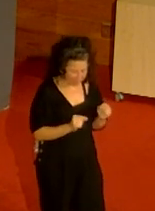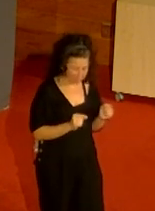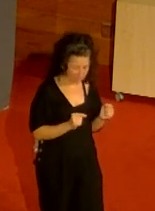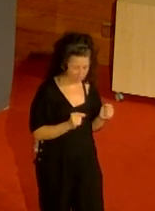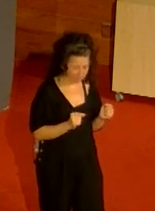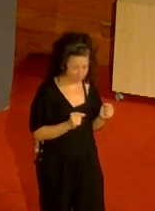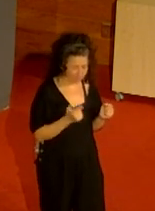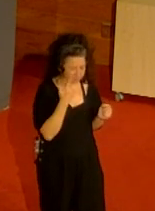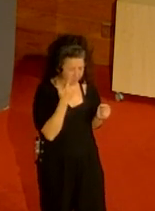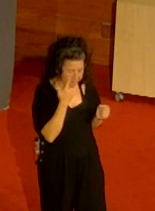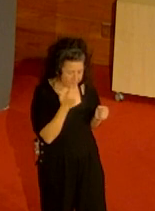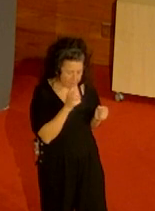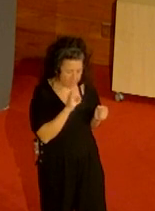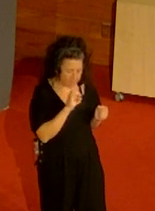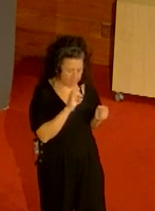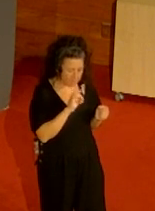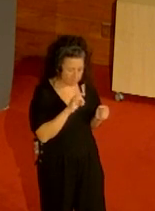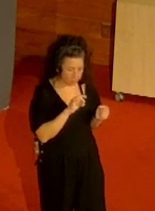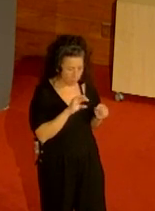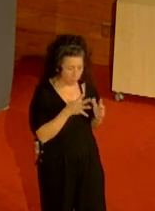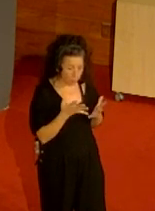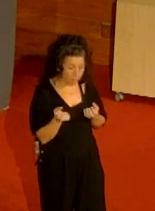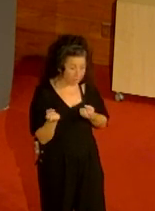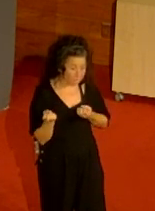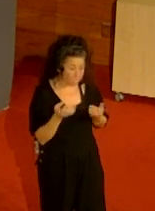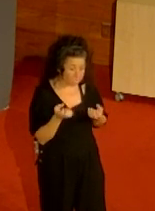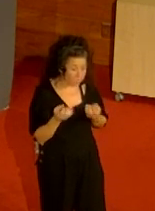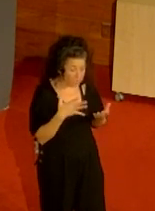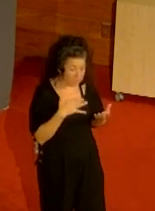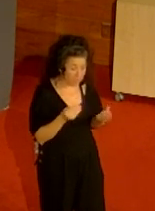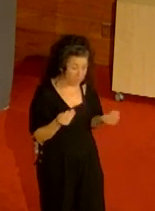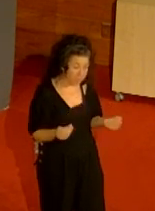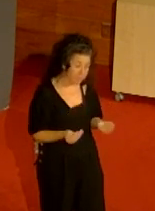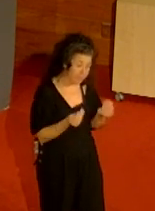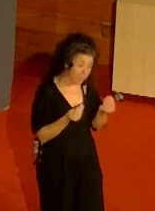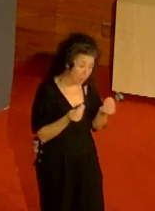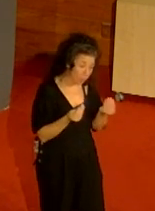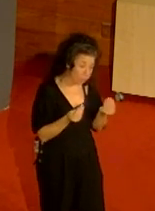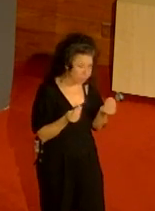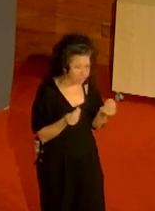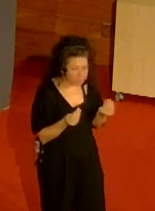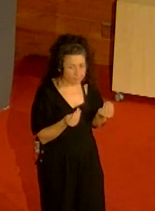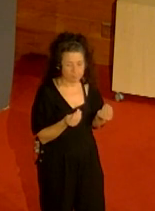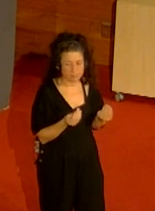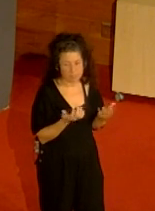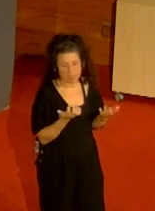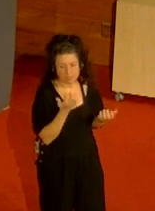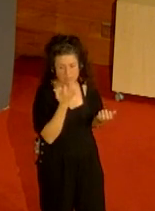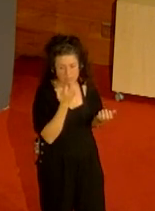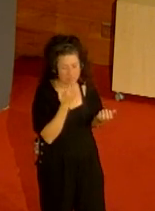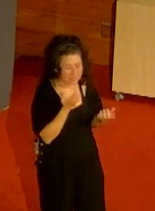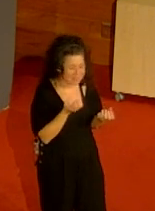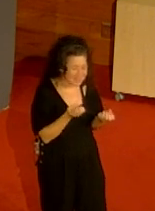qué fuentes pueden estar mejor informadas, cuáles no, yo la verdad creo que si hoy alguien quiere informar, bueno, no me gusta